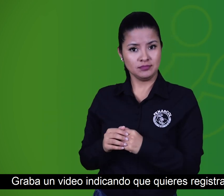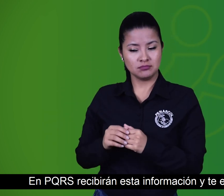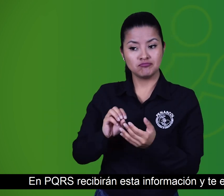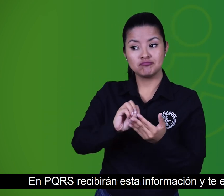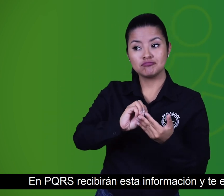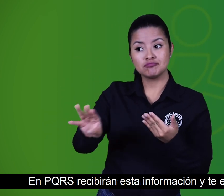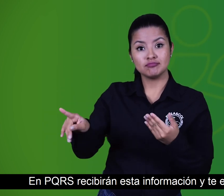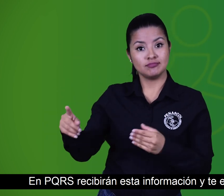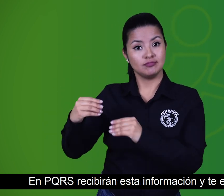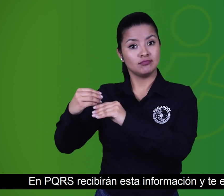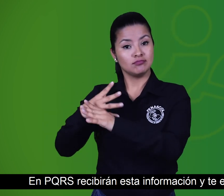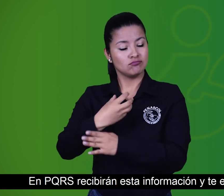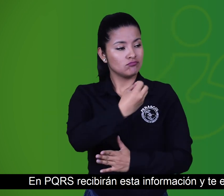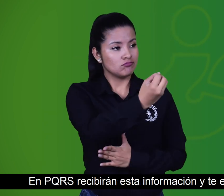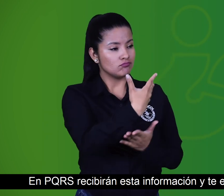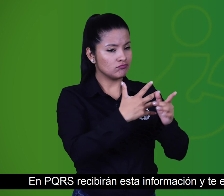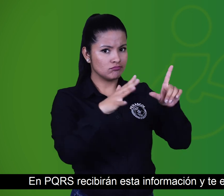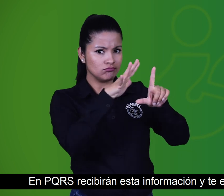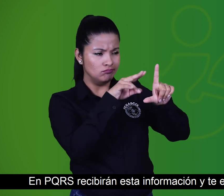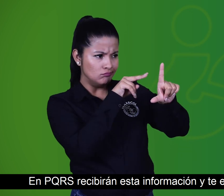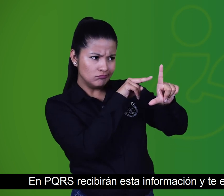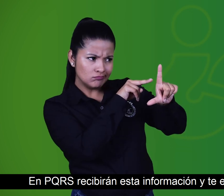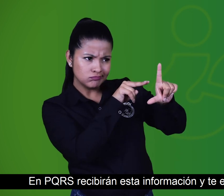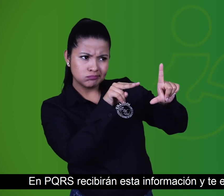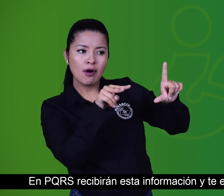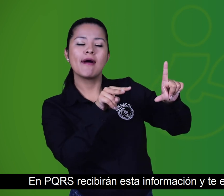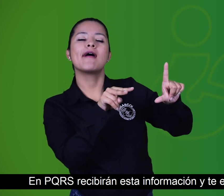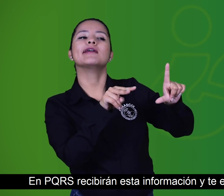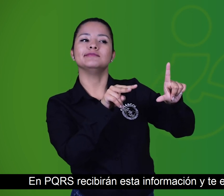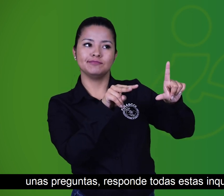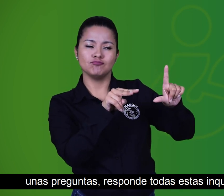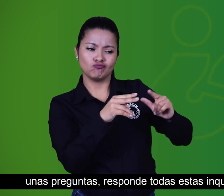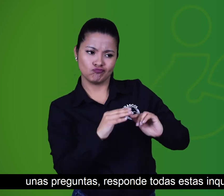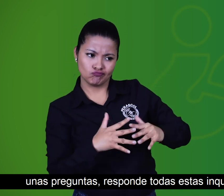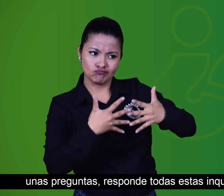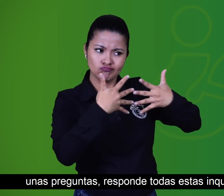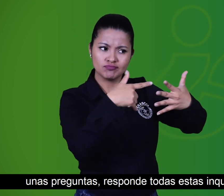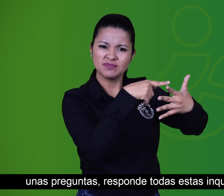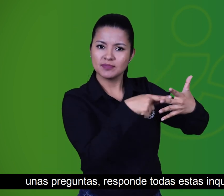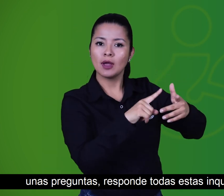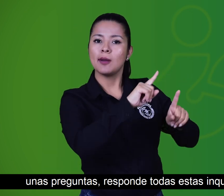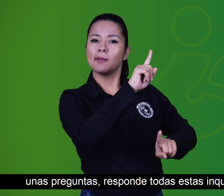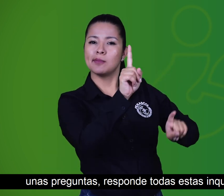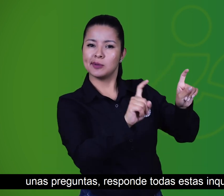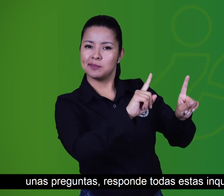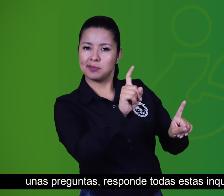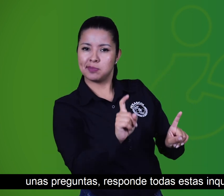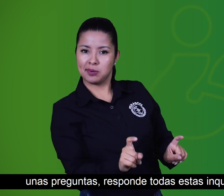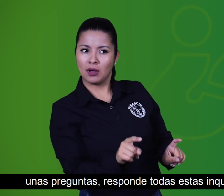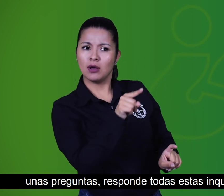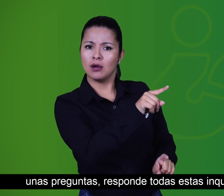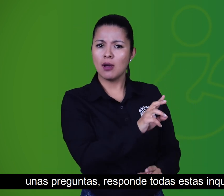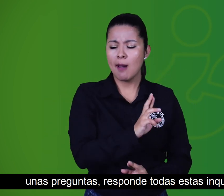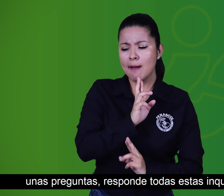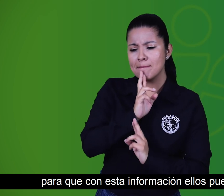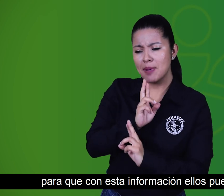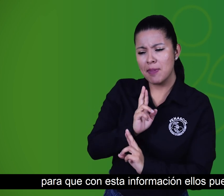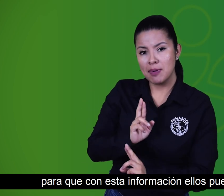En PQRS recibirán esta información y te enviarán unas preguntas. Responde todas estas inquietudes para que